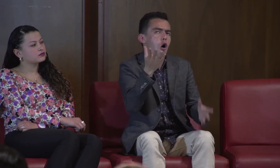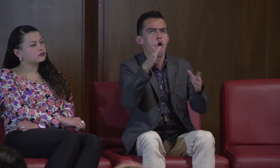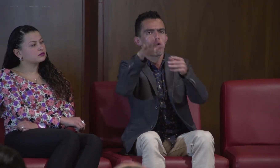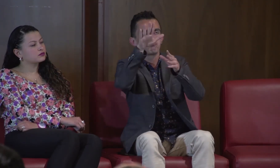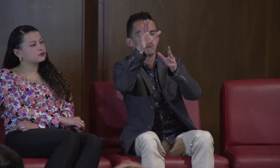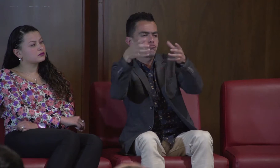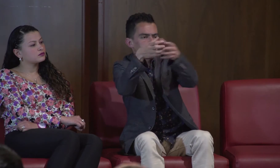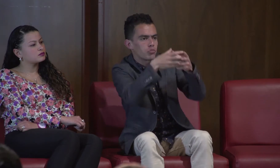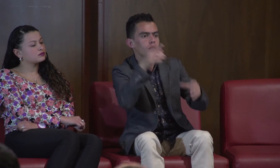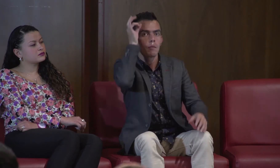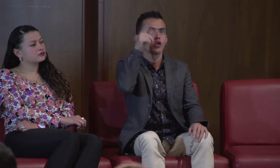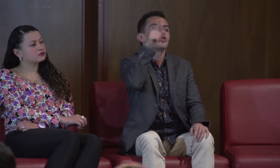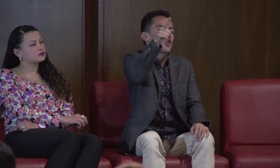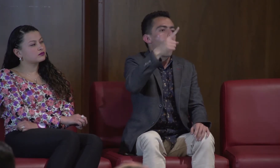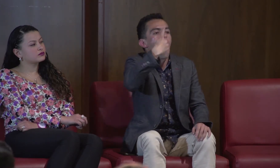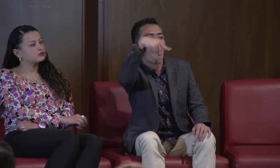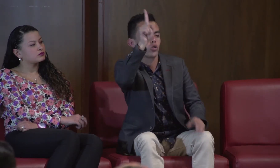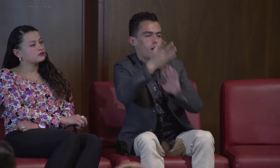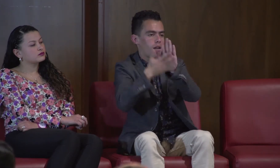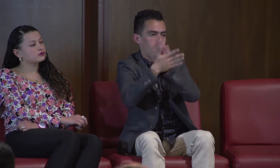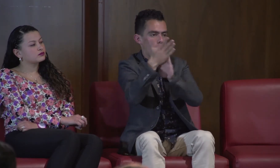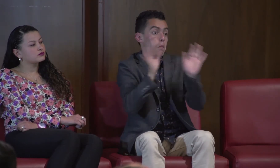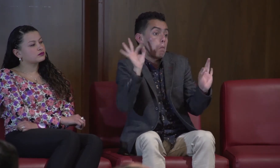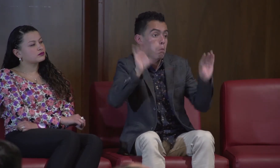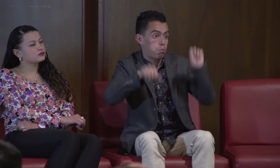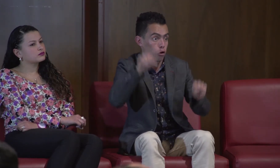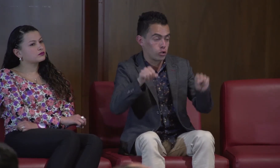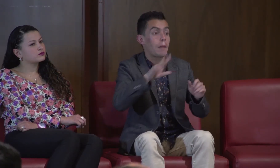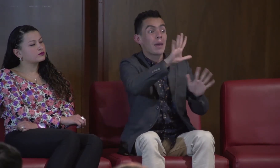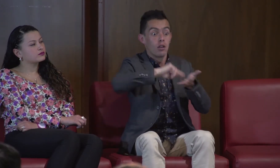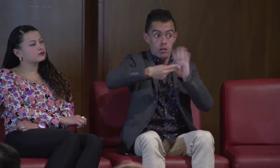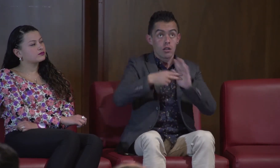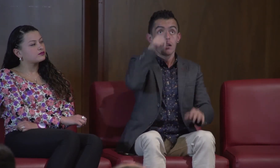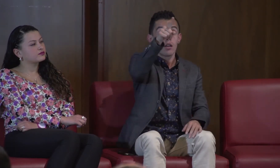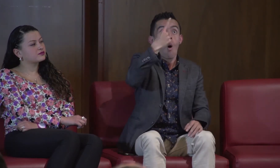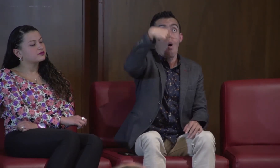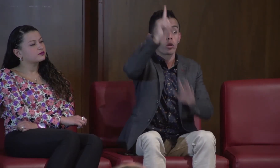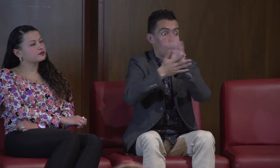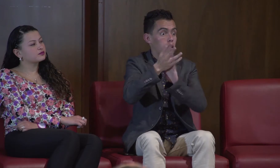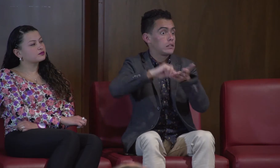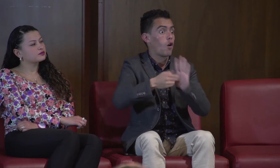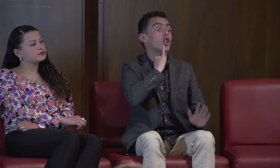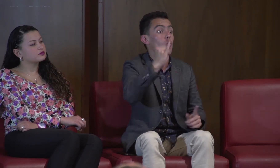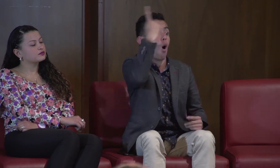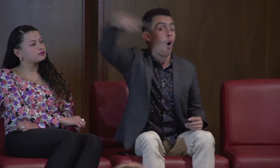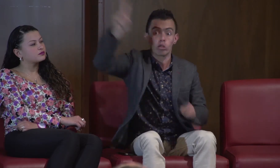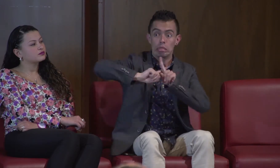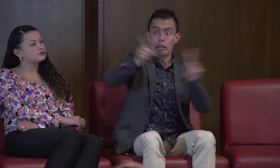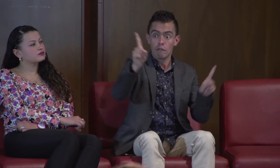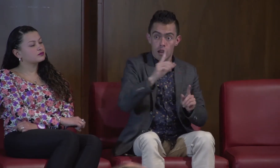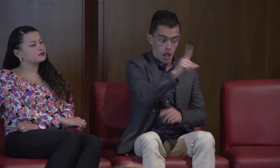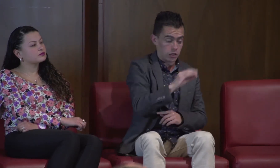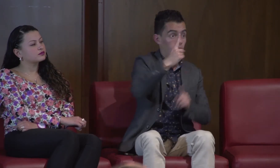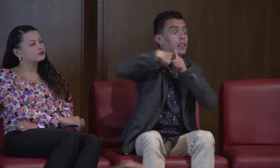otros espacios de aquí del país, podría utilizarse esta seña por otro tipo de profesionales, llamándolo ya más una jerga específica.